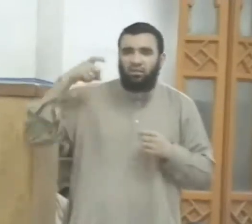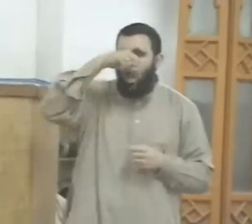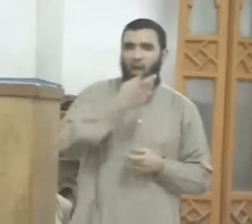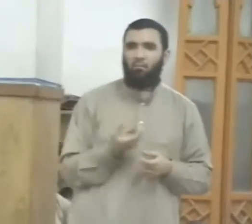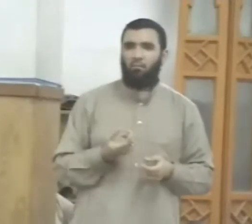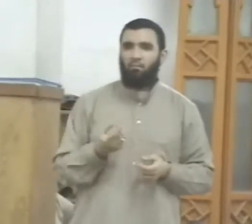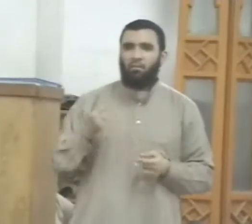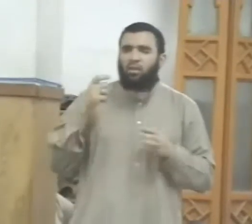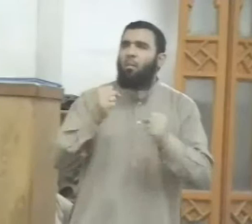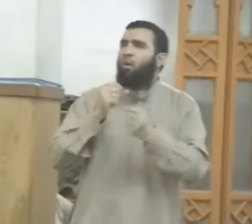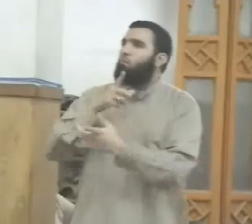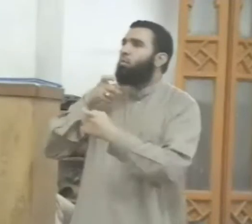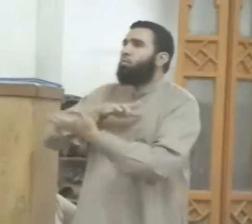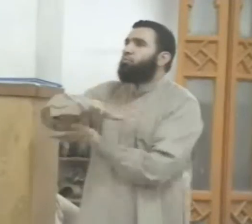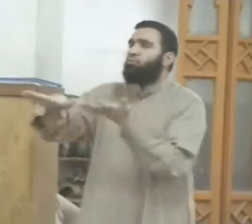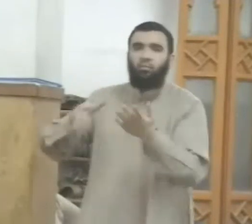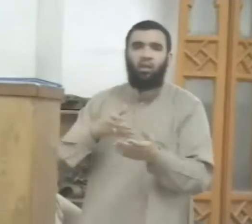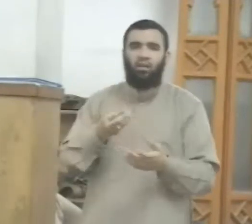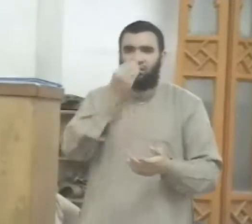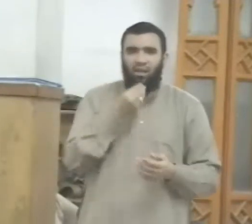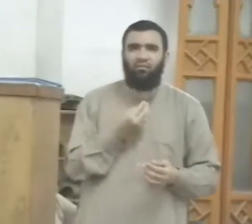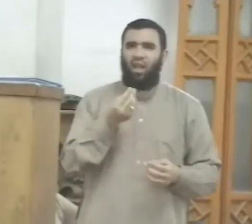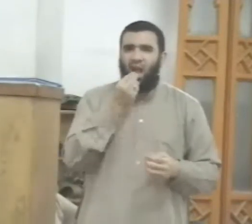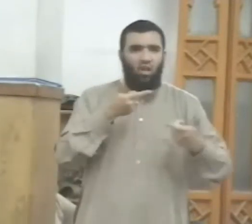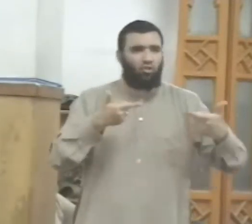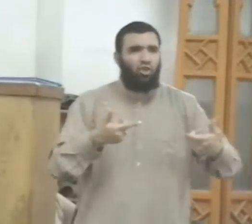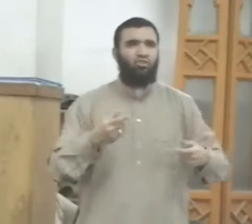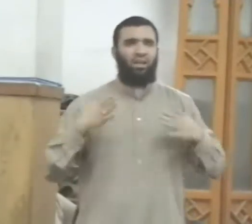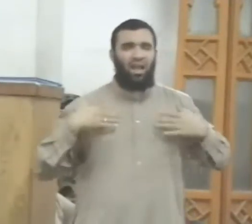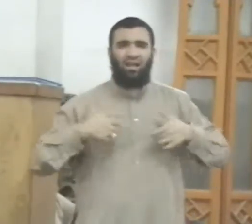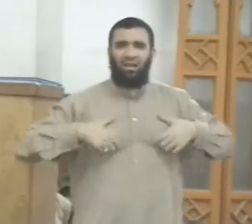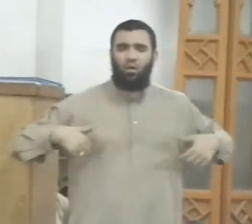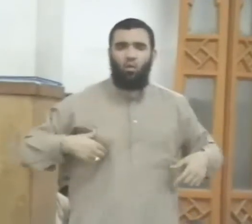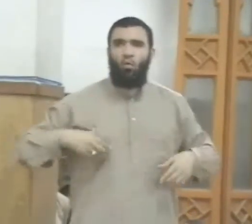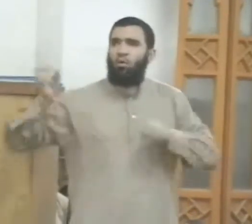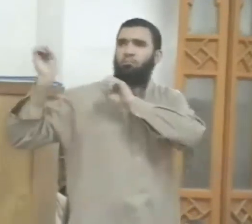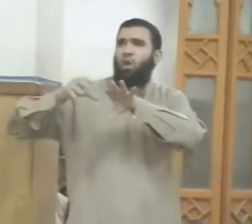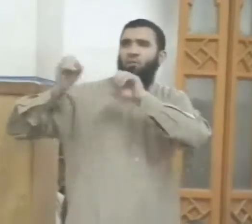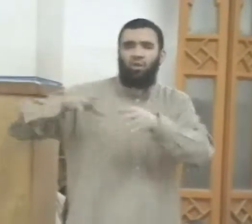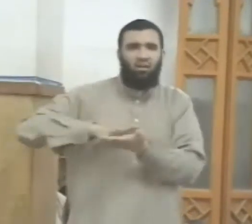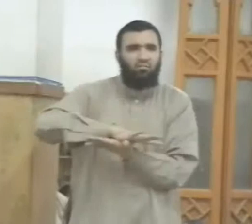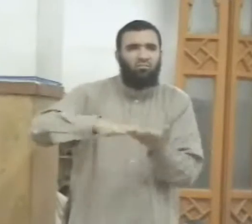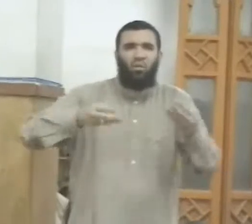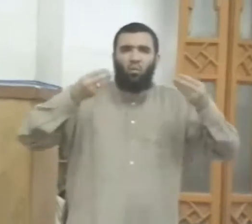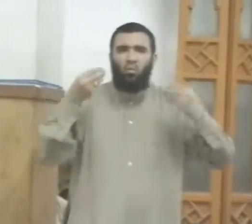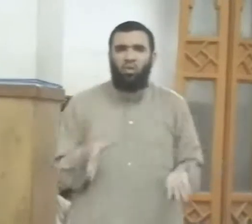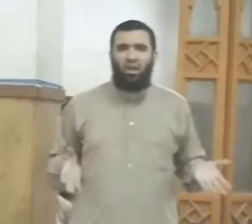أكاد أرى له فضلا، لقد جففوا الينابيع منه، قطعوا